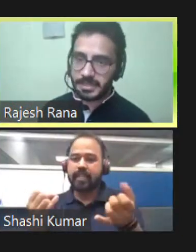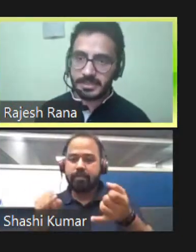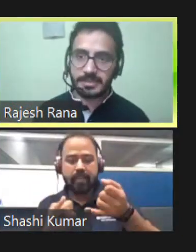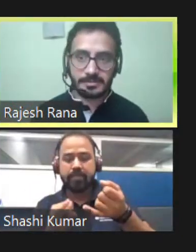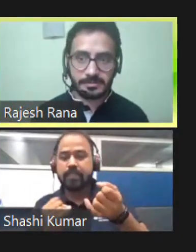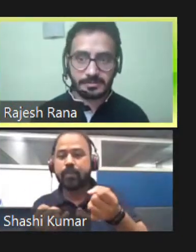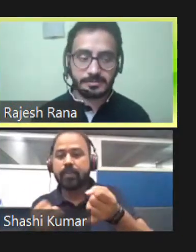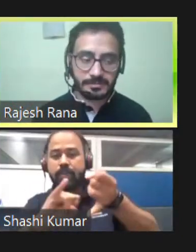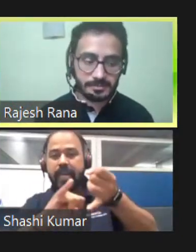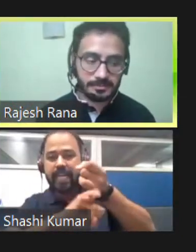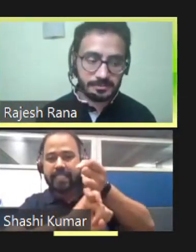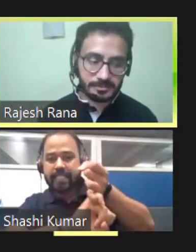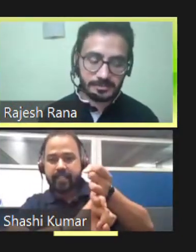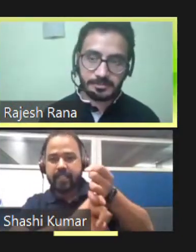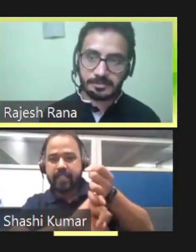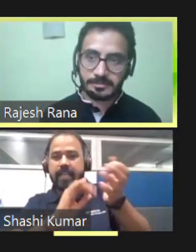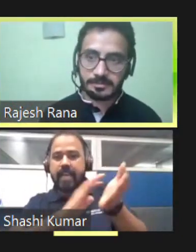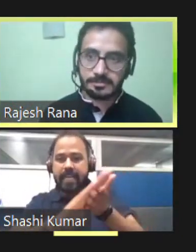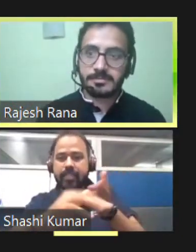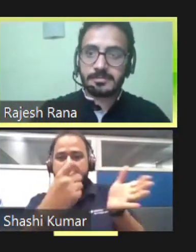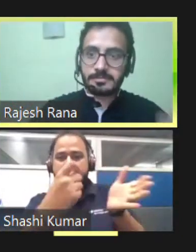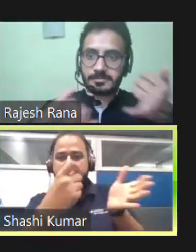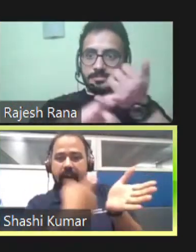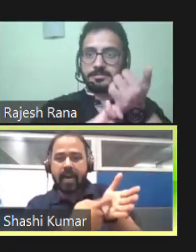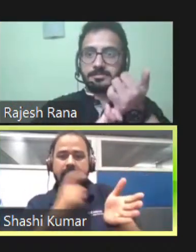सृष्टि आपका नाम जैसे होता है तो